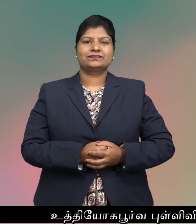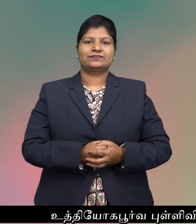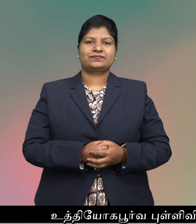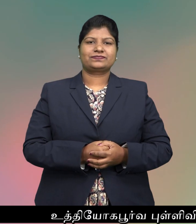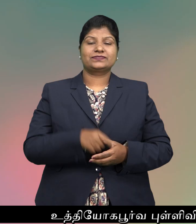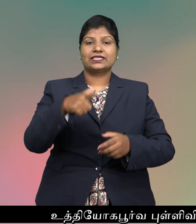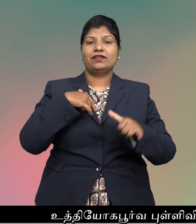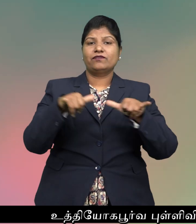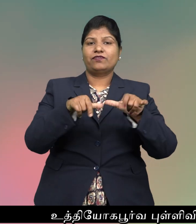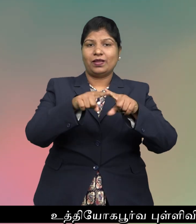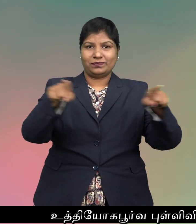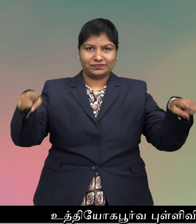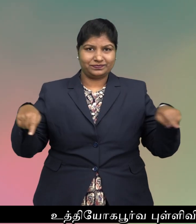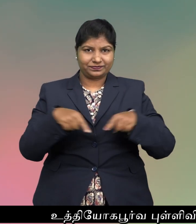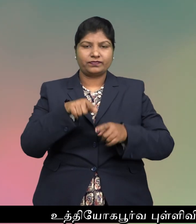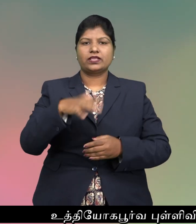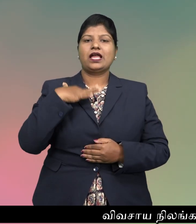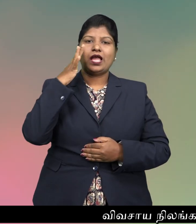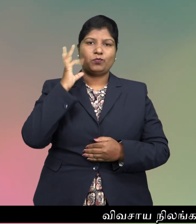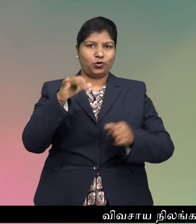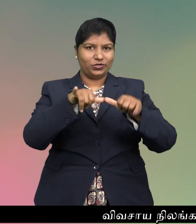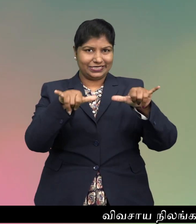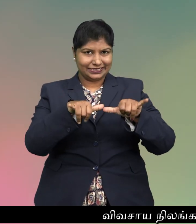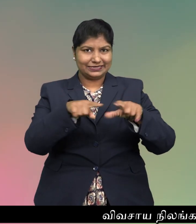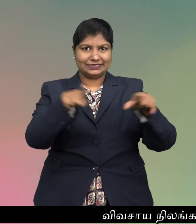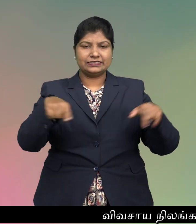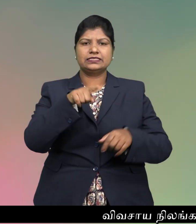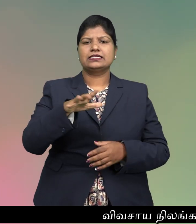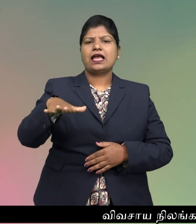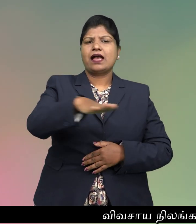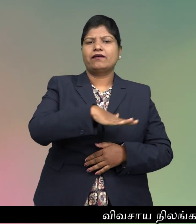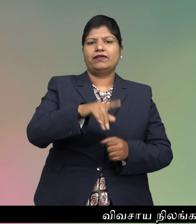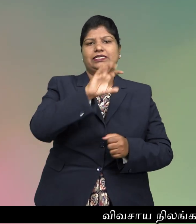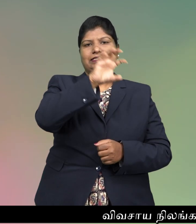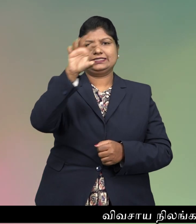புள்ளிவிவரங்களின்படி இந்த மாநிலங்களில் விவசாய நிலங்கள் முக்கிய நிலப்பரப்பாகும்.